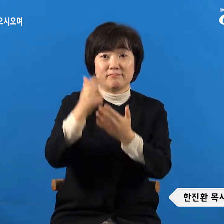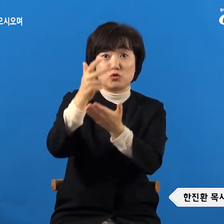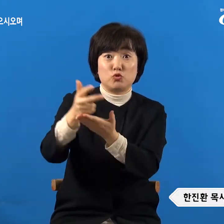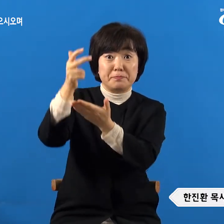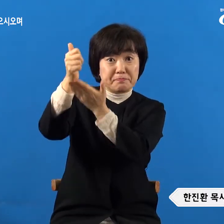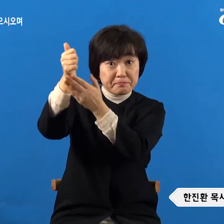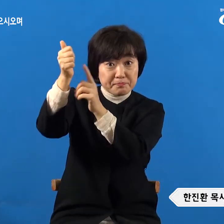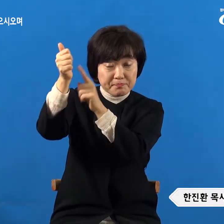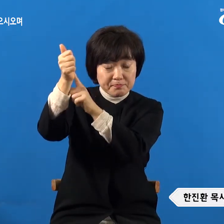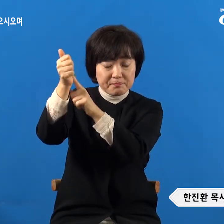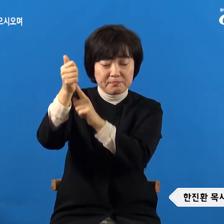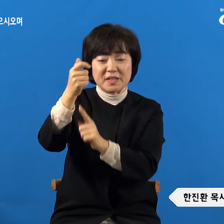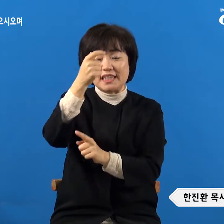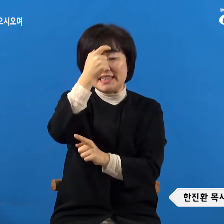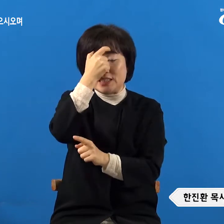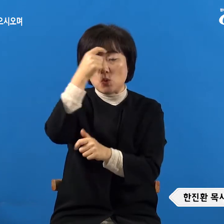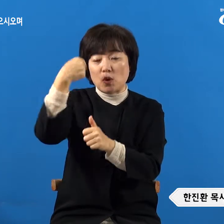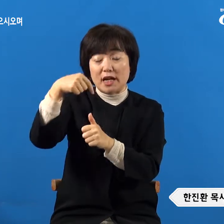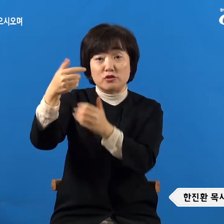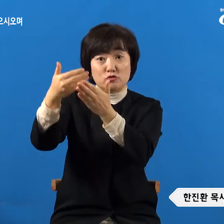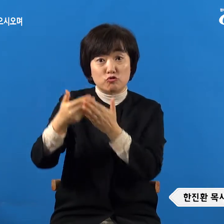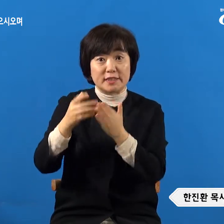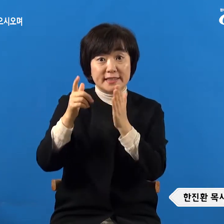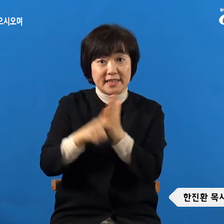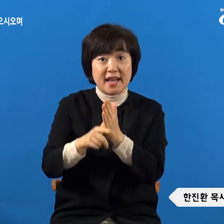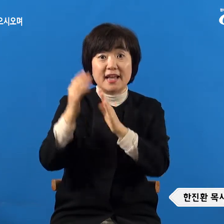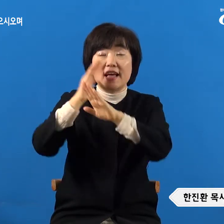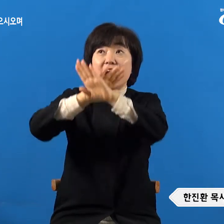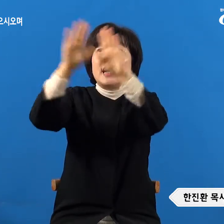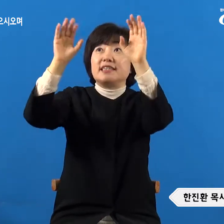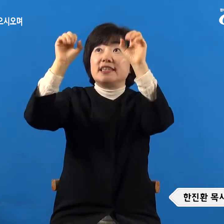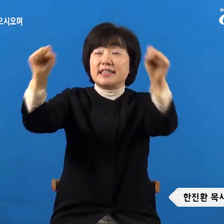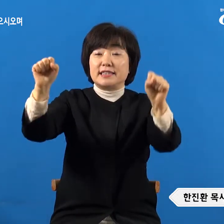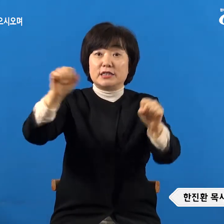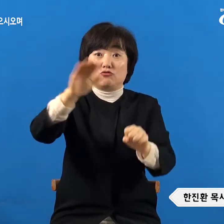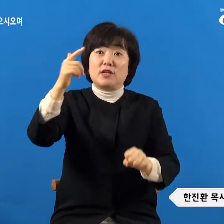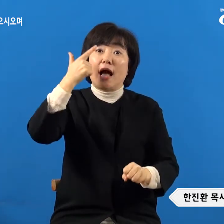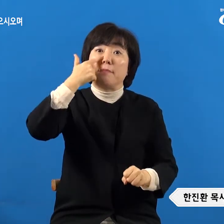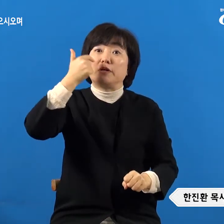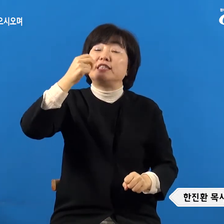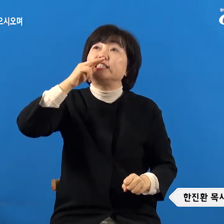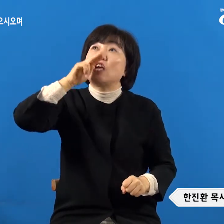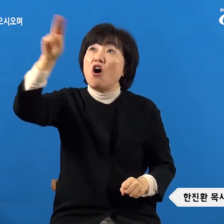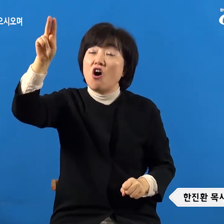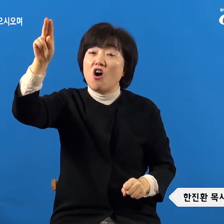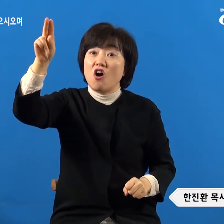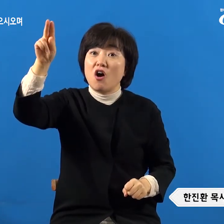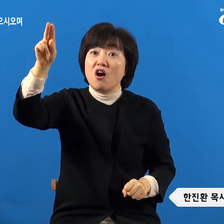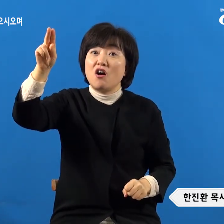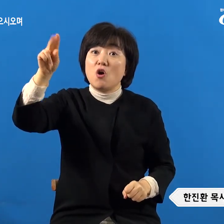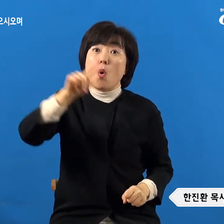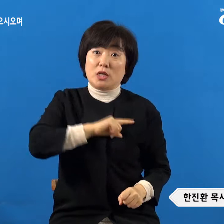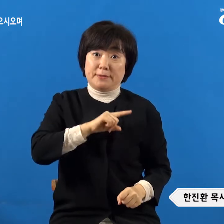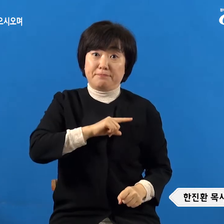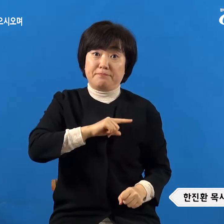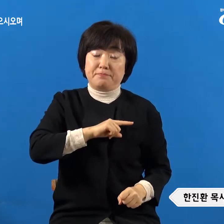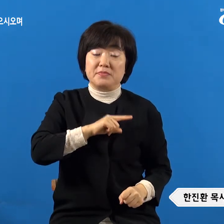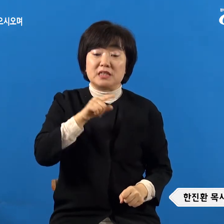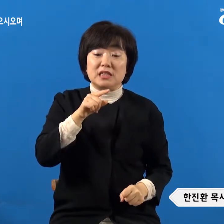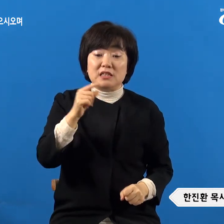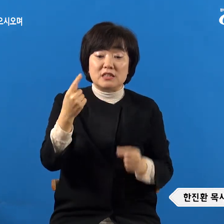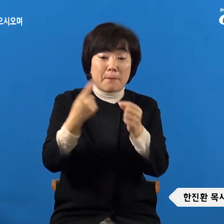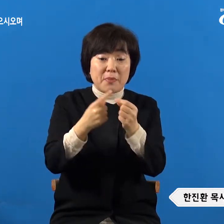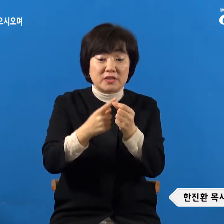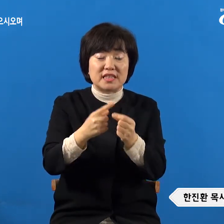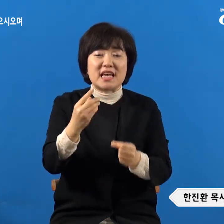주님께서 기도를 가르쳐 주시면서 하늘에 계신 우리 아버지여, 그건 호칭이고, 그 다음에 첫 번째 기도가